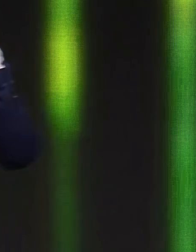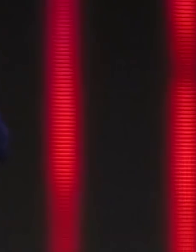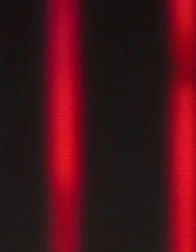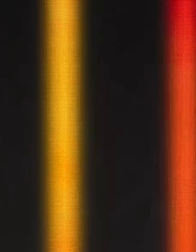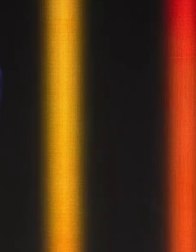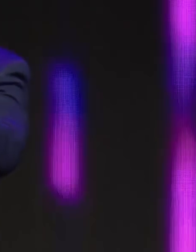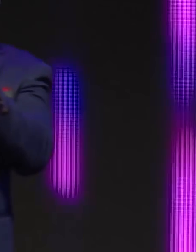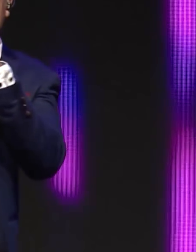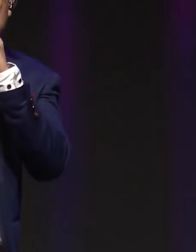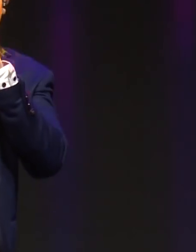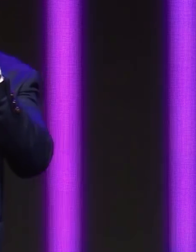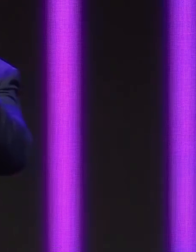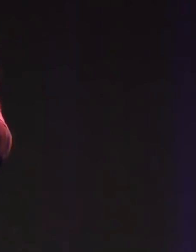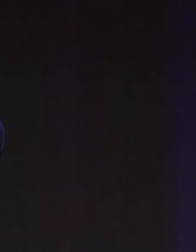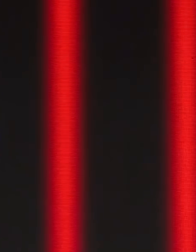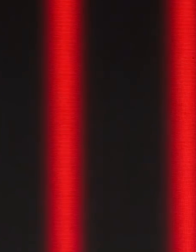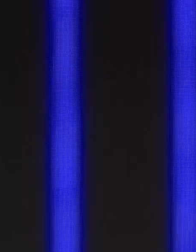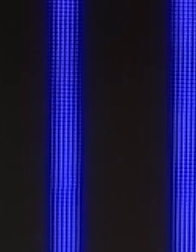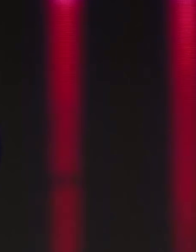bebaskanku. Yesus,